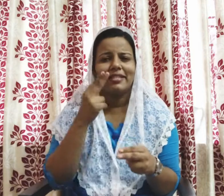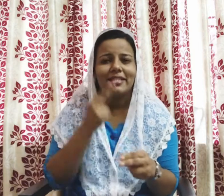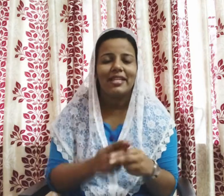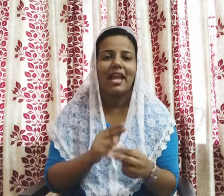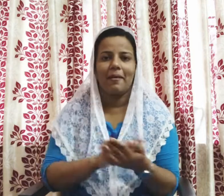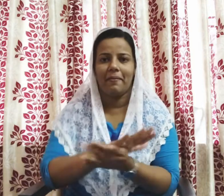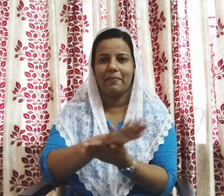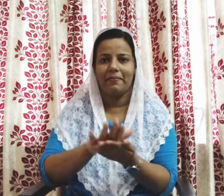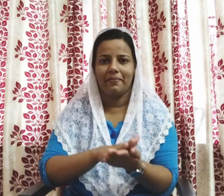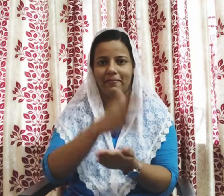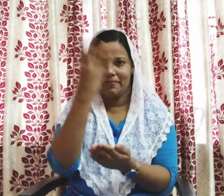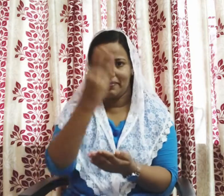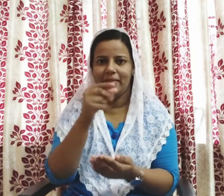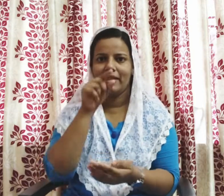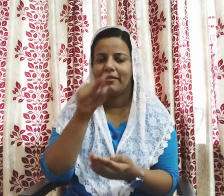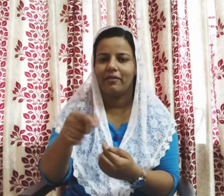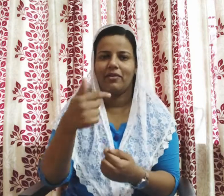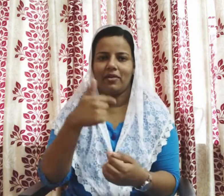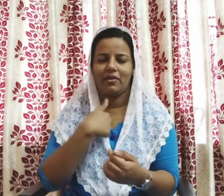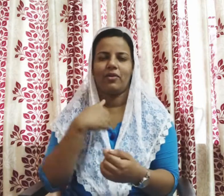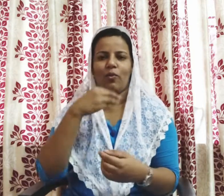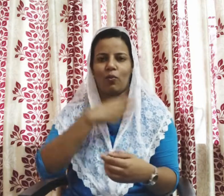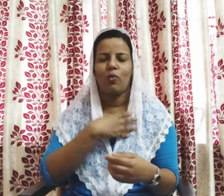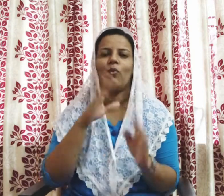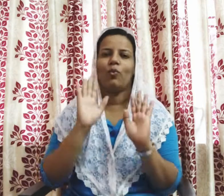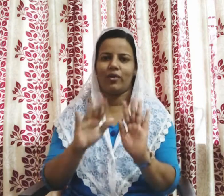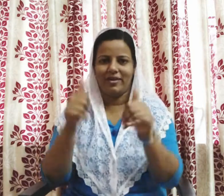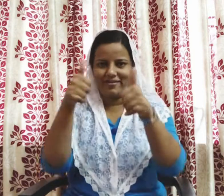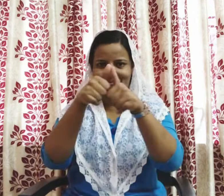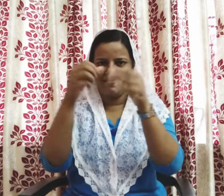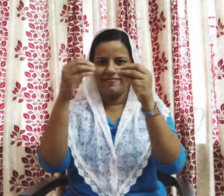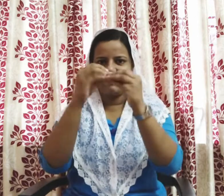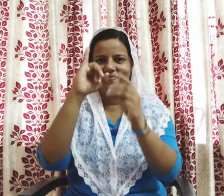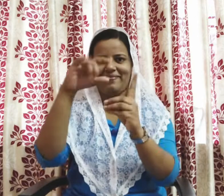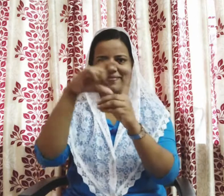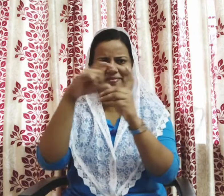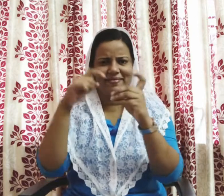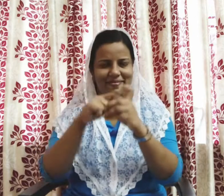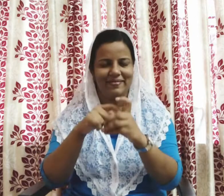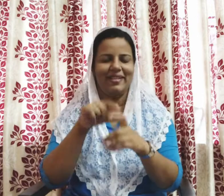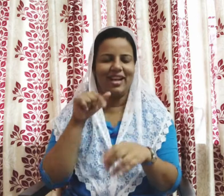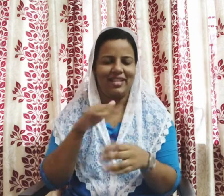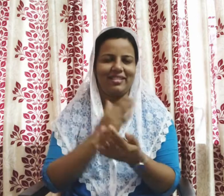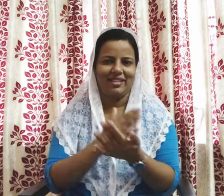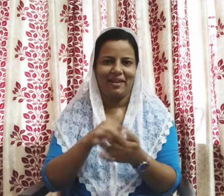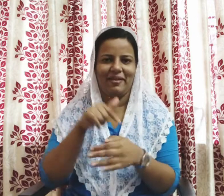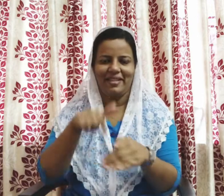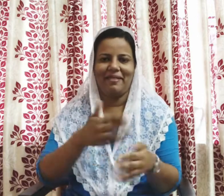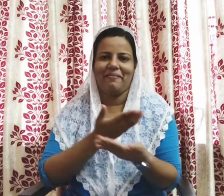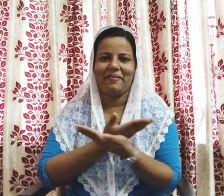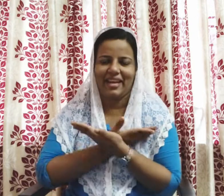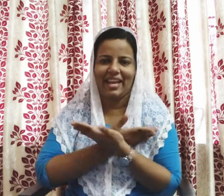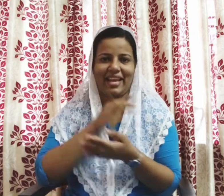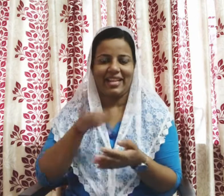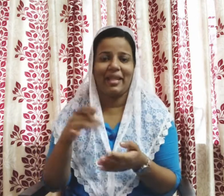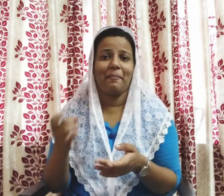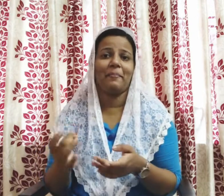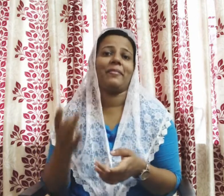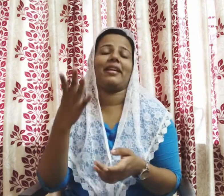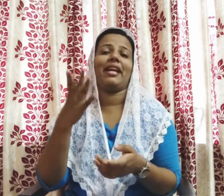ഹോളി സ്പിരിറ്റാണ് എൻ്റെയും നിങ്ങളുടെയും ഉള്ളിൽ നിന്ന് വസിക്കുന്നത്. എന്നെ കേൾക്കുന്ന പ്രിയ ദൈവവൈദലേ, ഈ പകൽക്കാലം ഈ ആത്മാവ് നമ്മുടെ